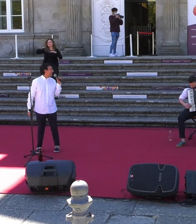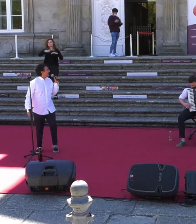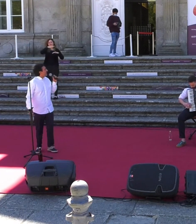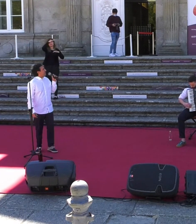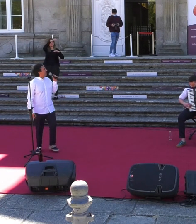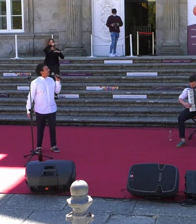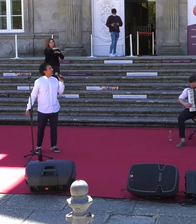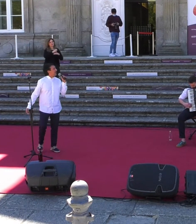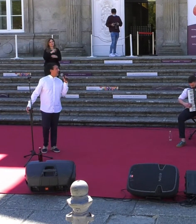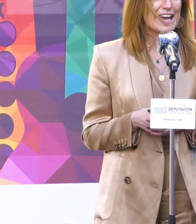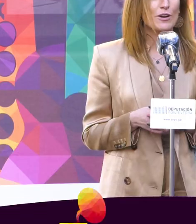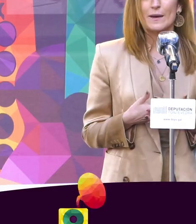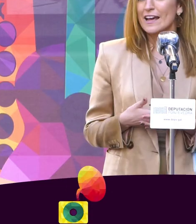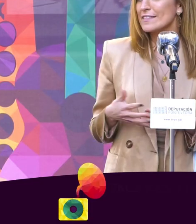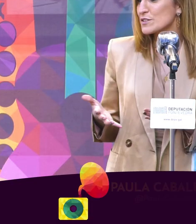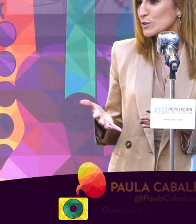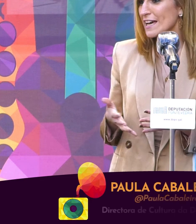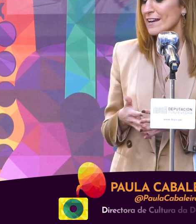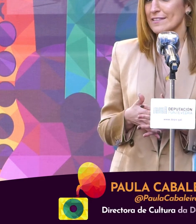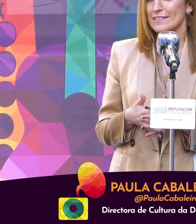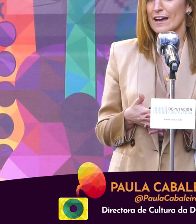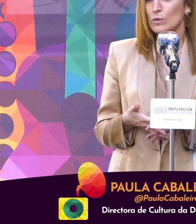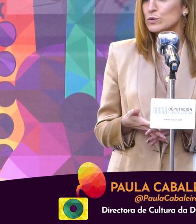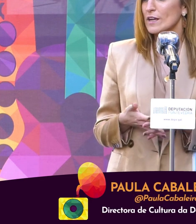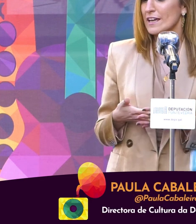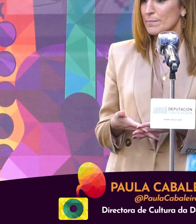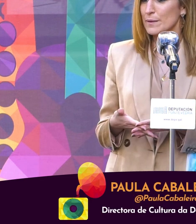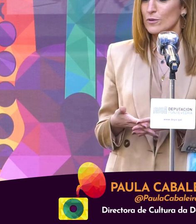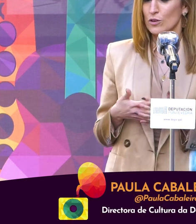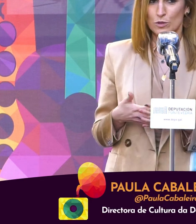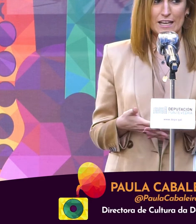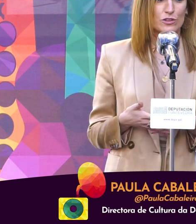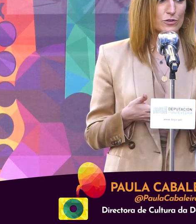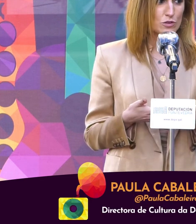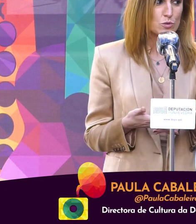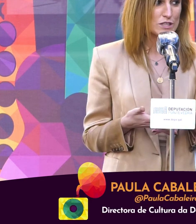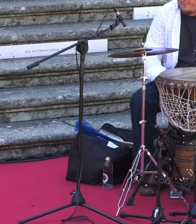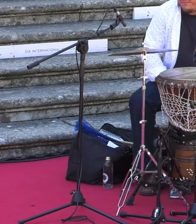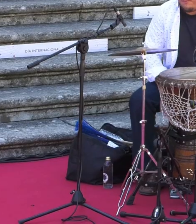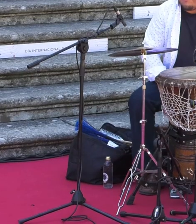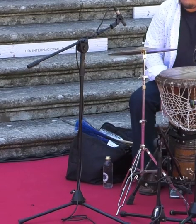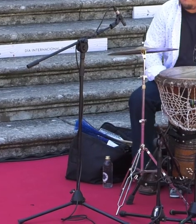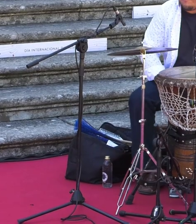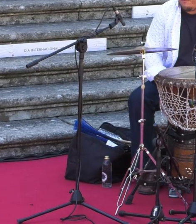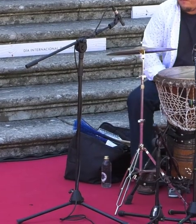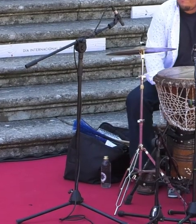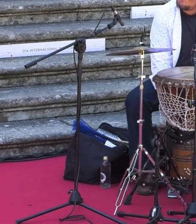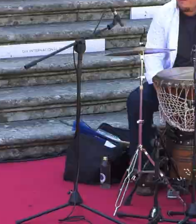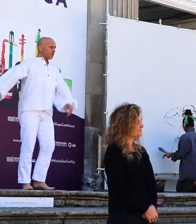Brindar esta homenaxe á música e volver a disfrutar da cultura en vivo como tanto nos gusta.